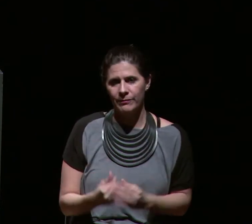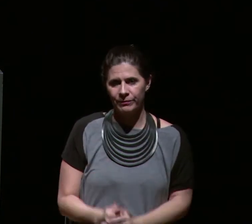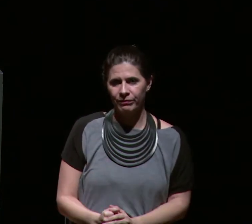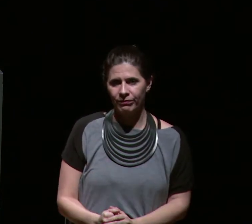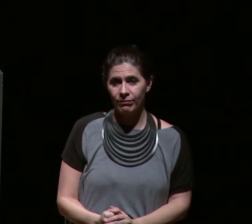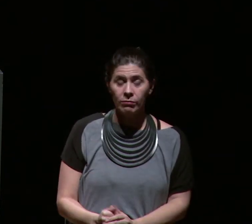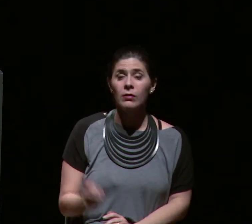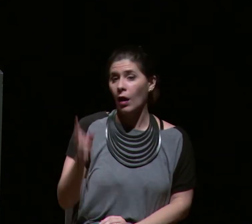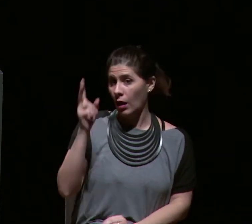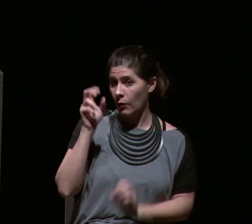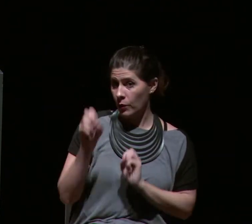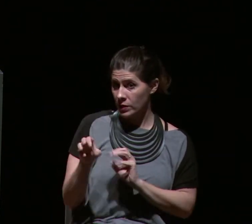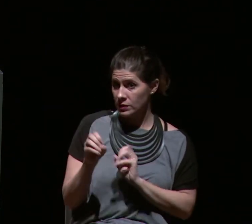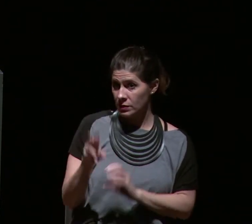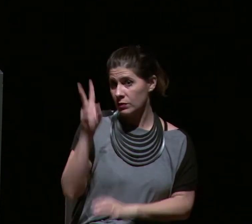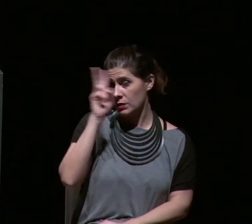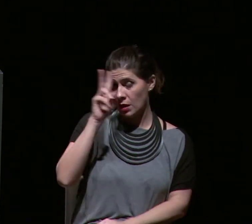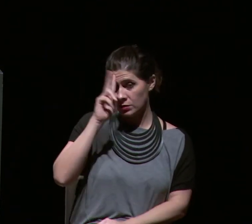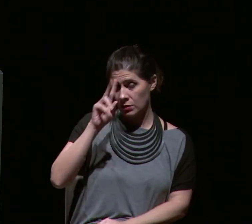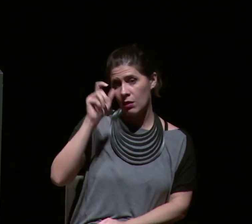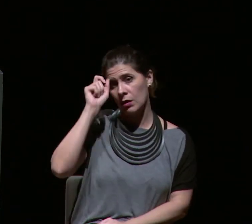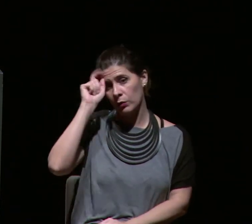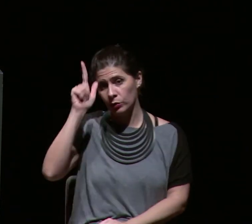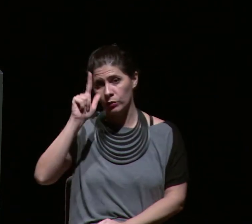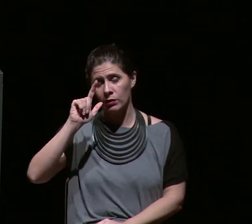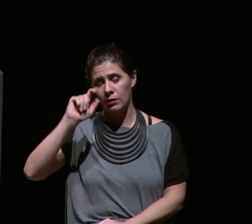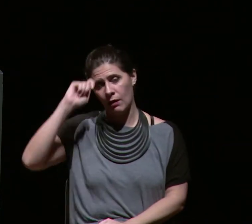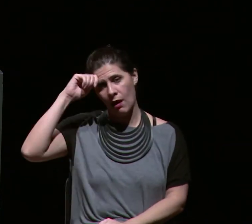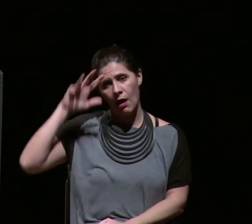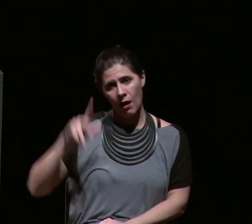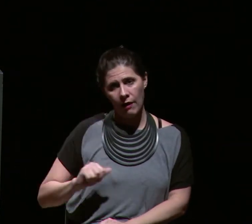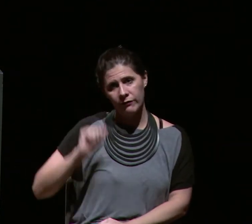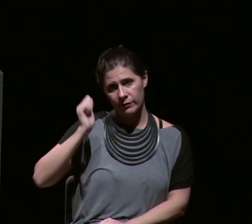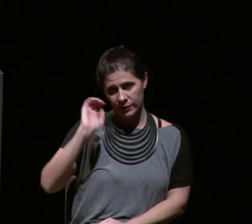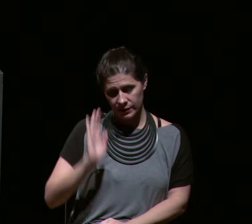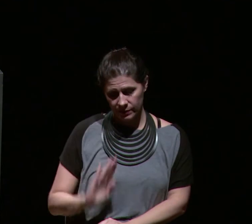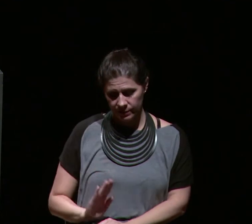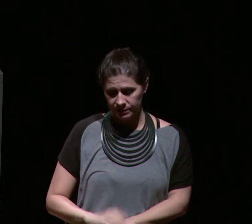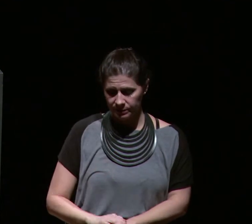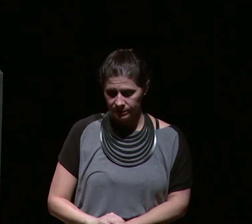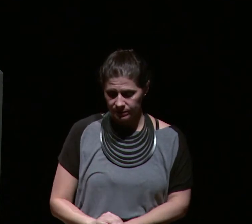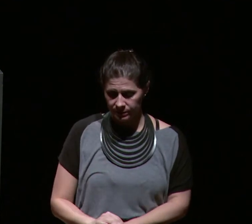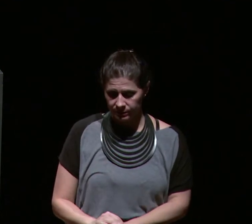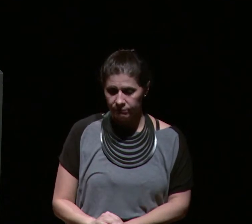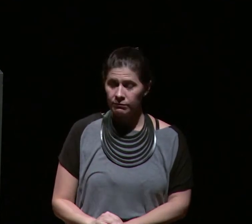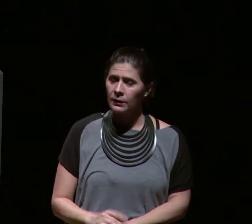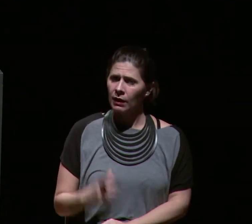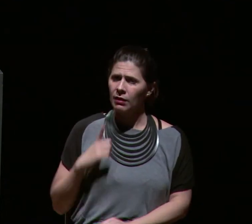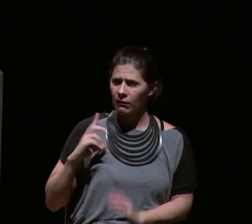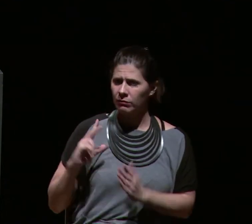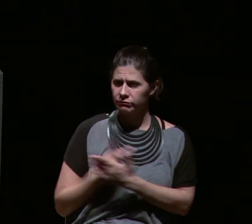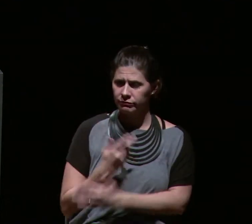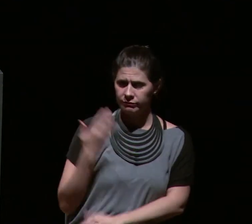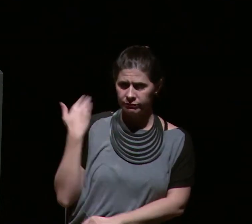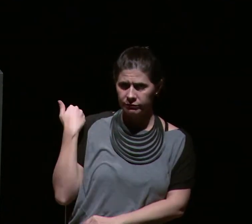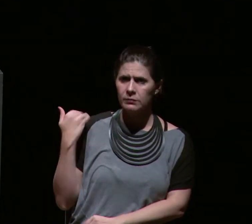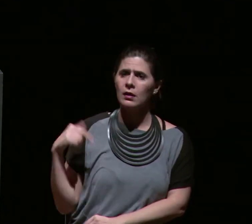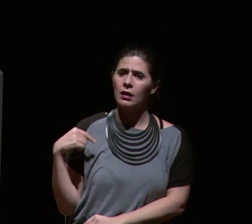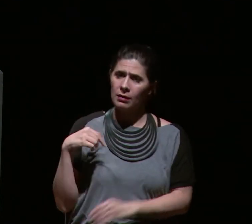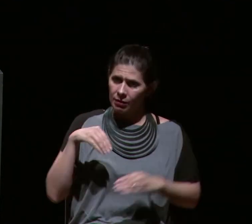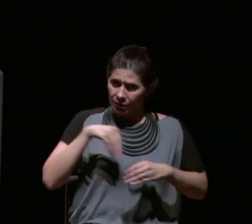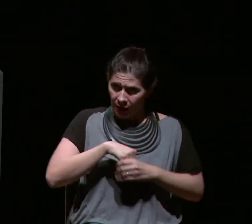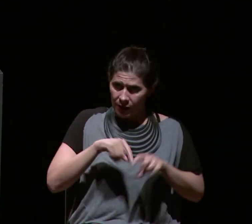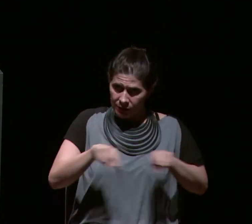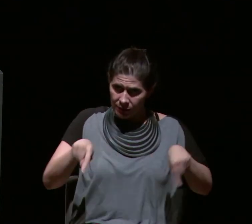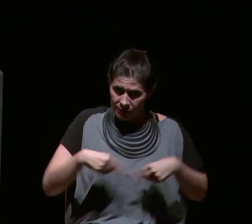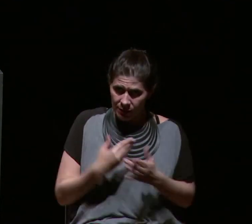afro-brasileira e africana. Certa vez, durante uma de nossas atividades em classe, produzíamos figurinos e um